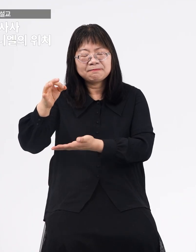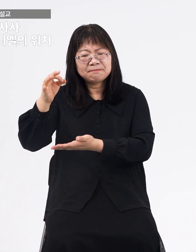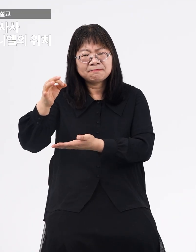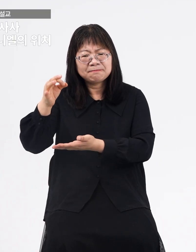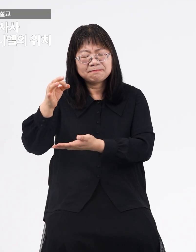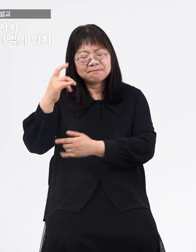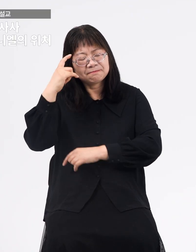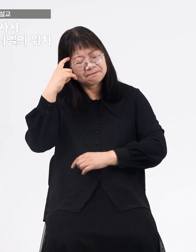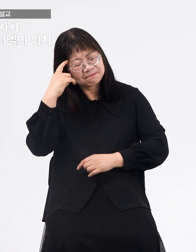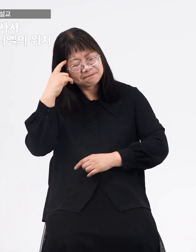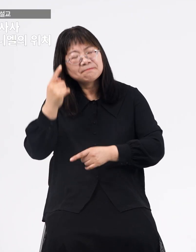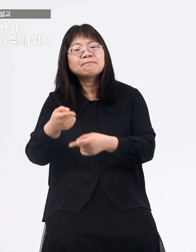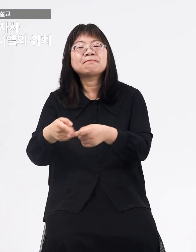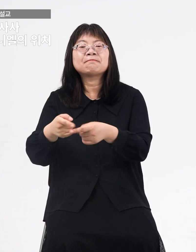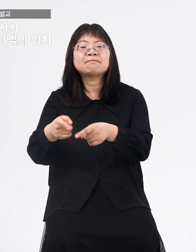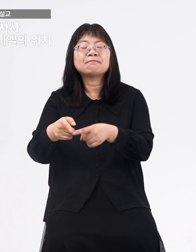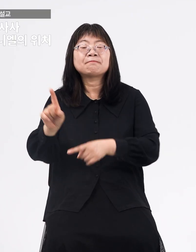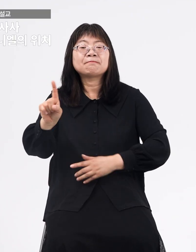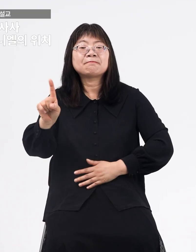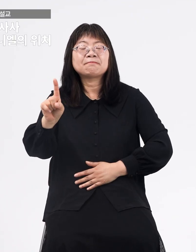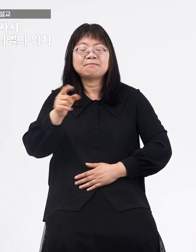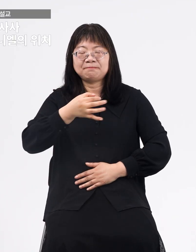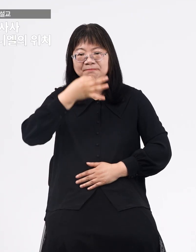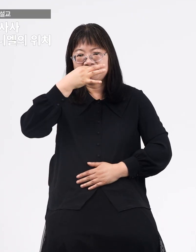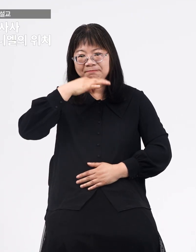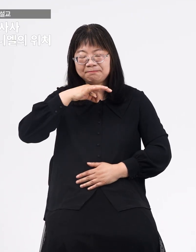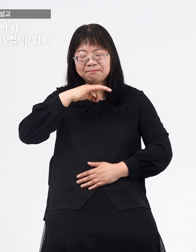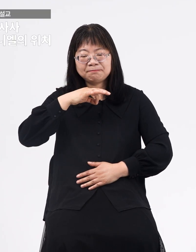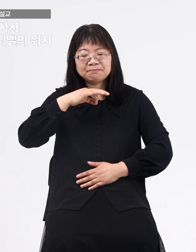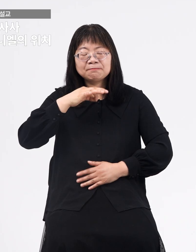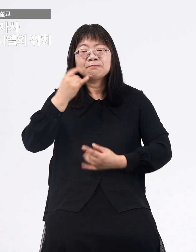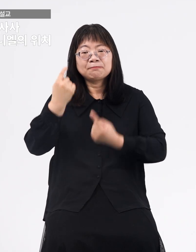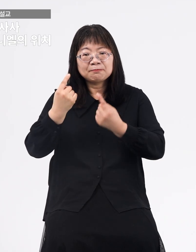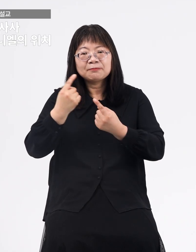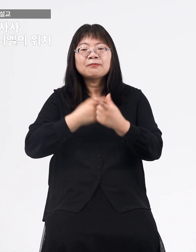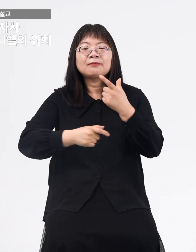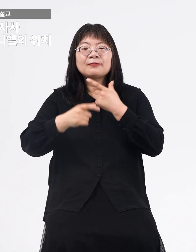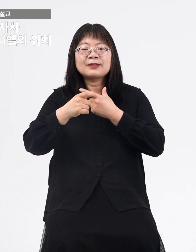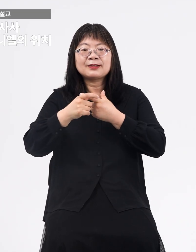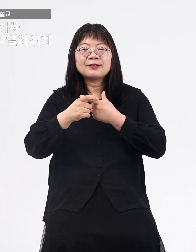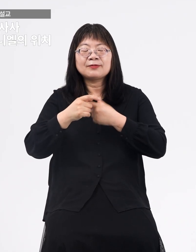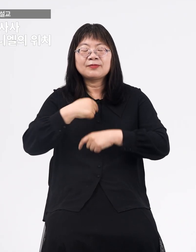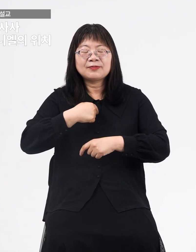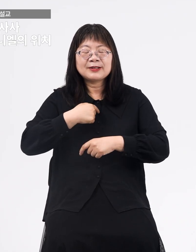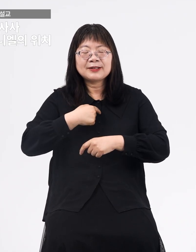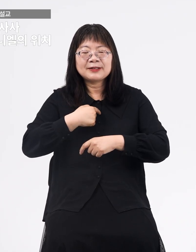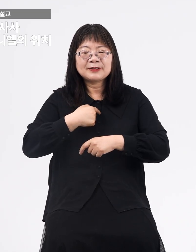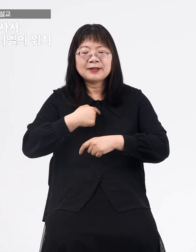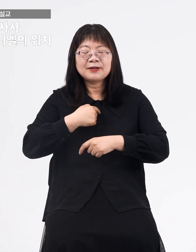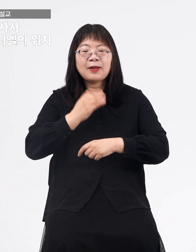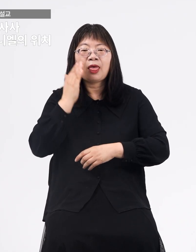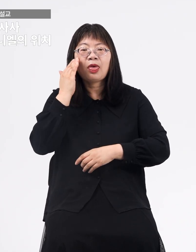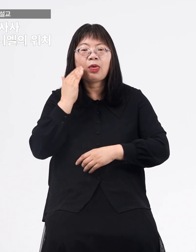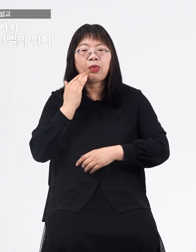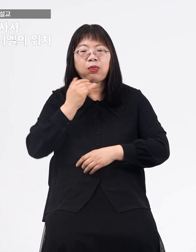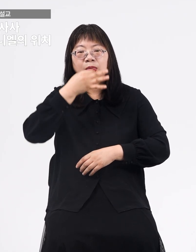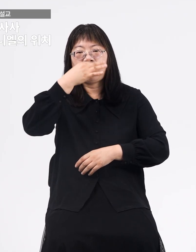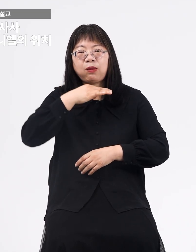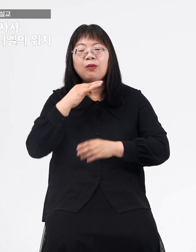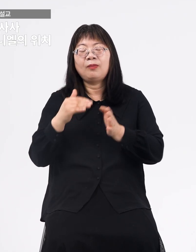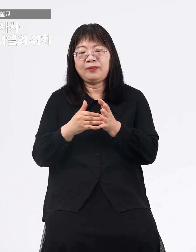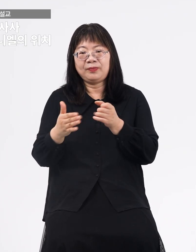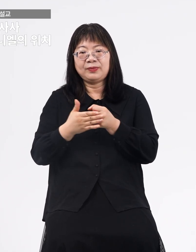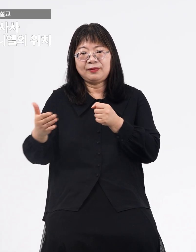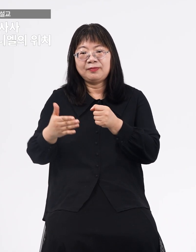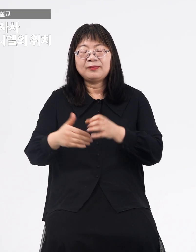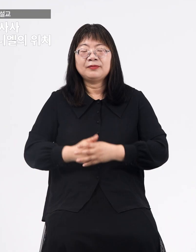가치를 고려해 볼 때 유익 개념이 아니라 이익이 되겠거든요. 그래서 그냥